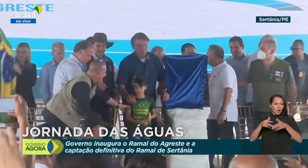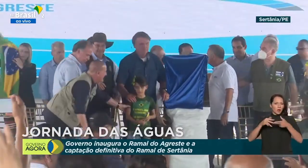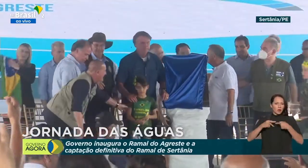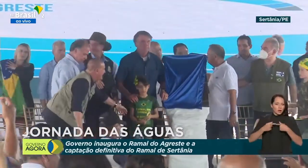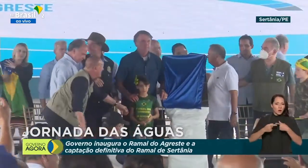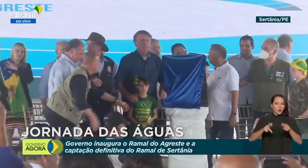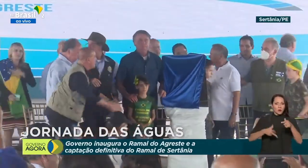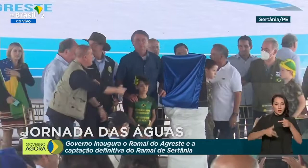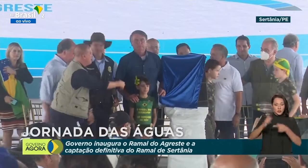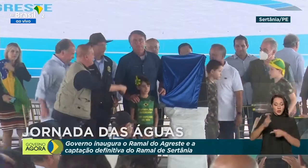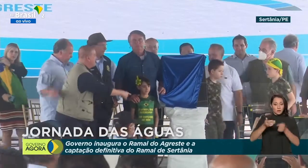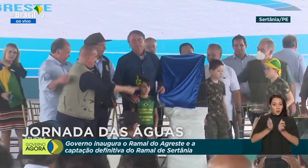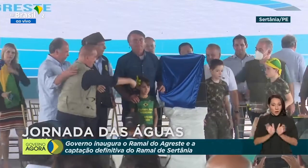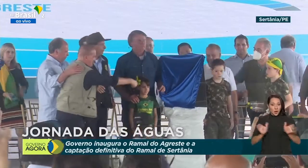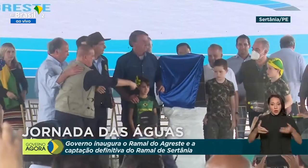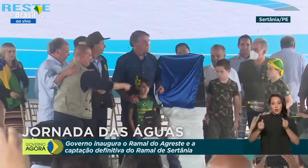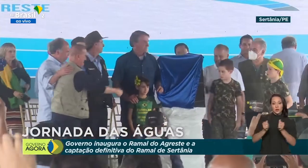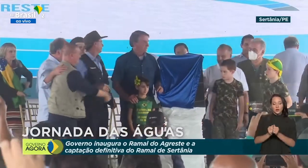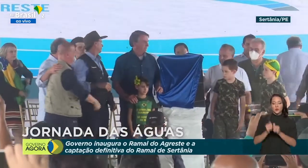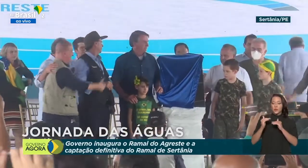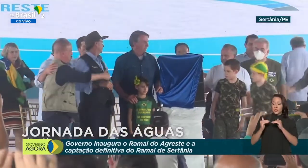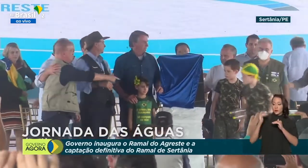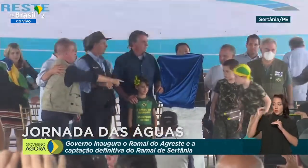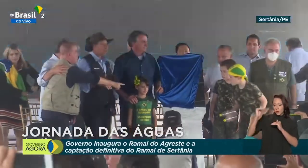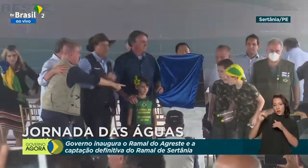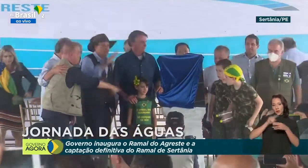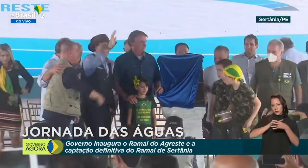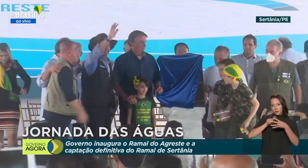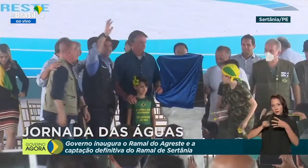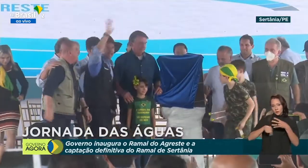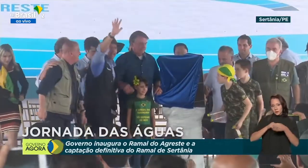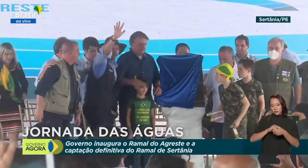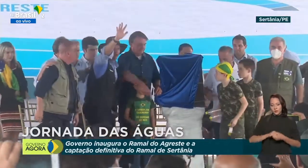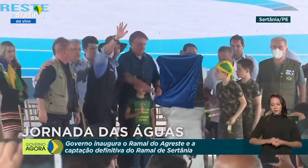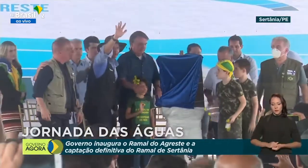de Campos, acompanhado das demais autoridades.